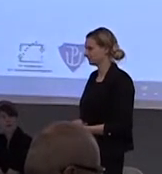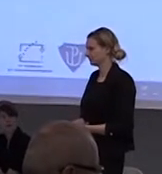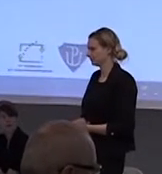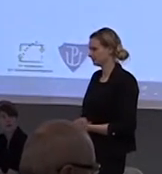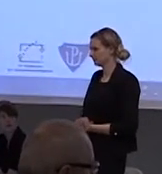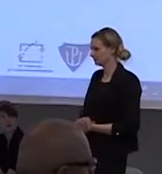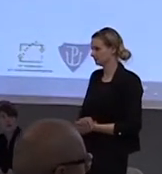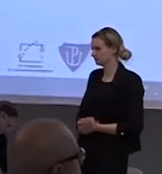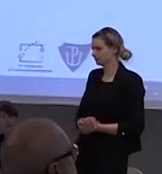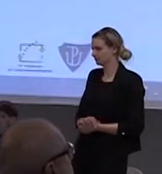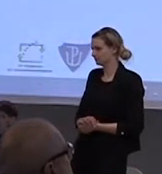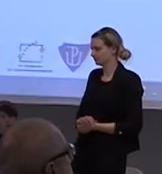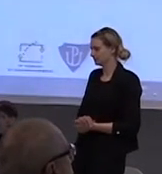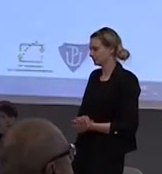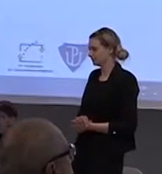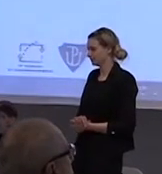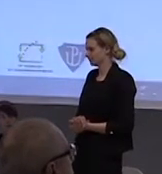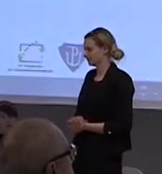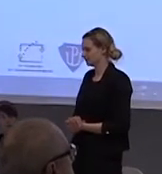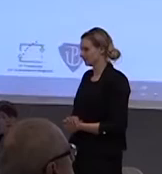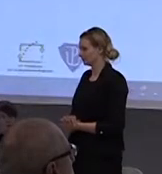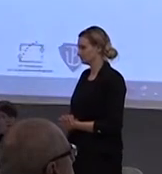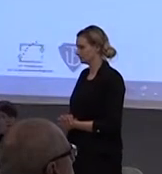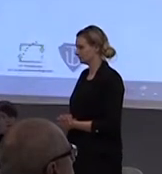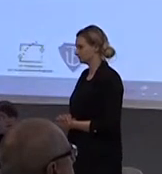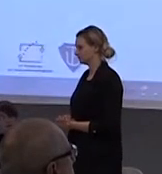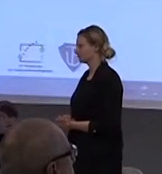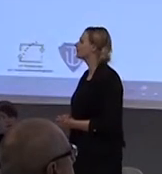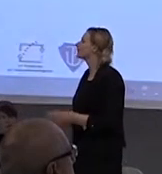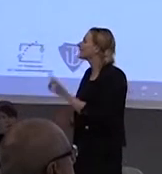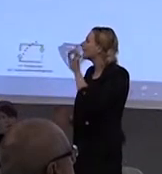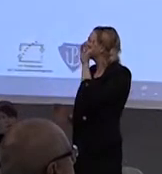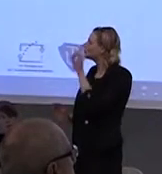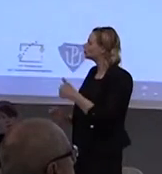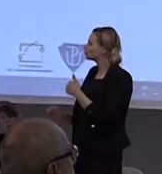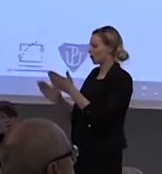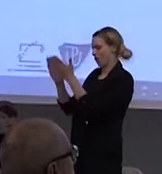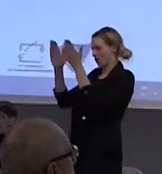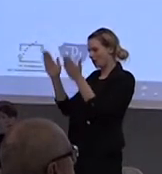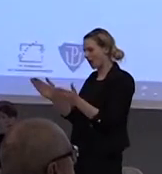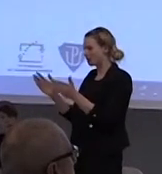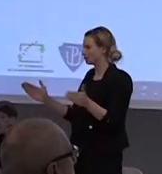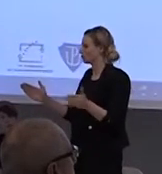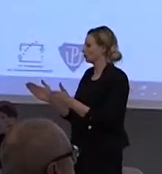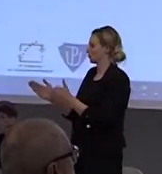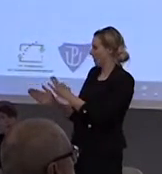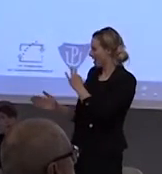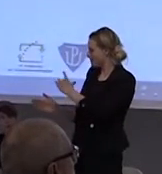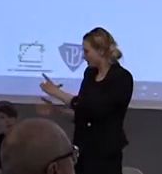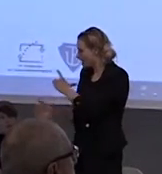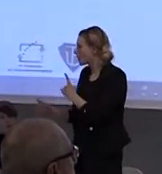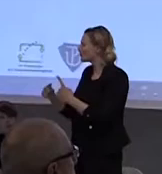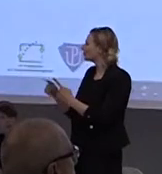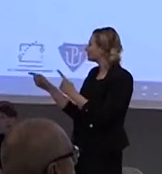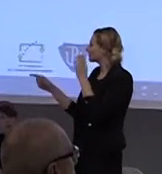jsme dnes slyšeli, jak důležité je přátelství, jak důležité je mít svou sociální síť, jak důležité je mít